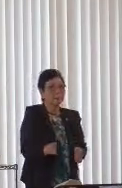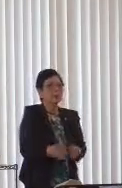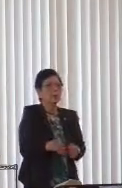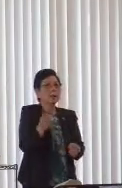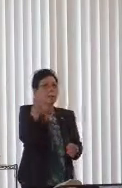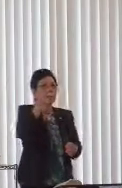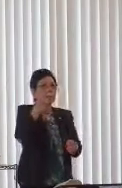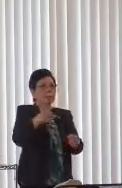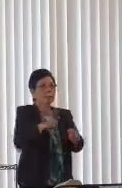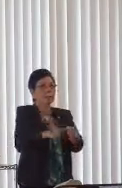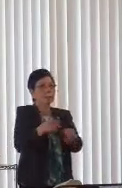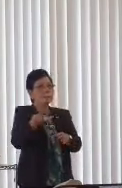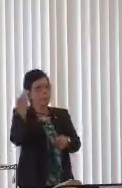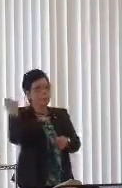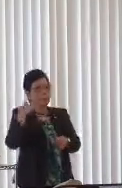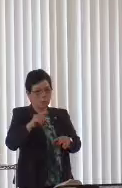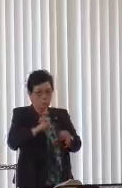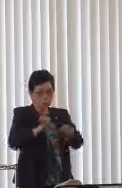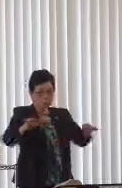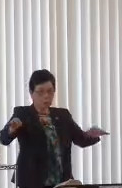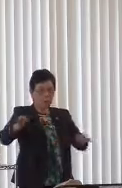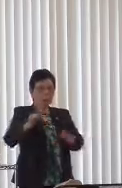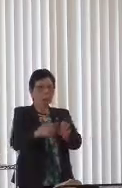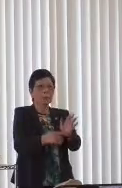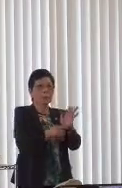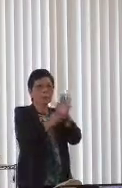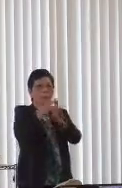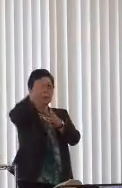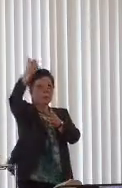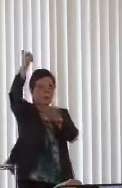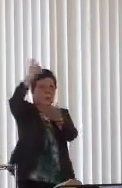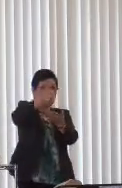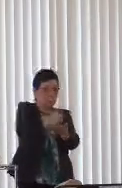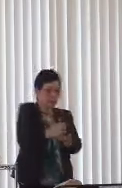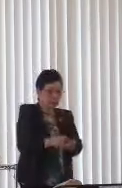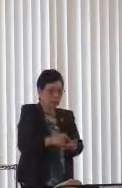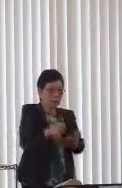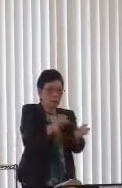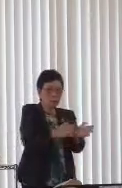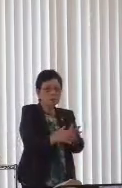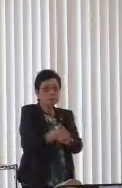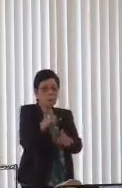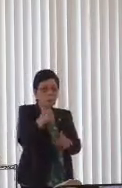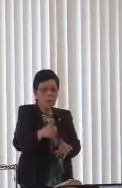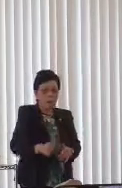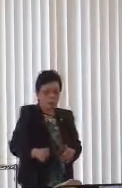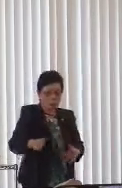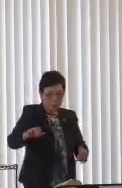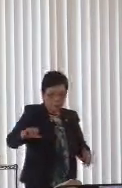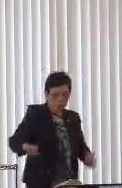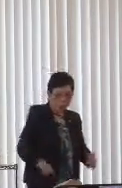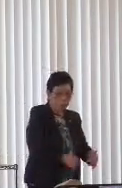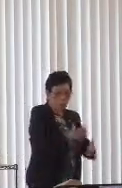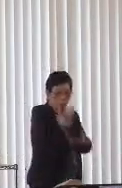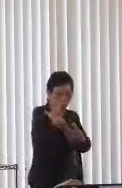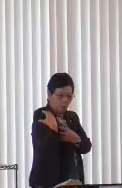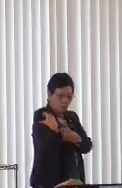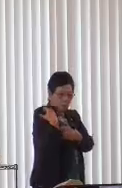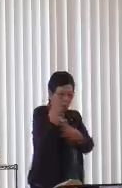前にこの地上に現れたイエス・キリストは、私たちの罪を負うために十字架にかかって死んでください